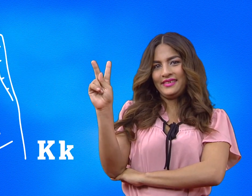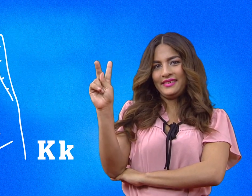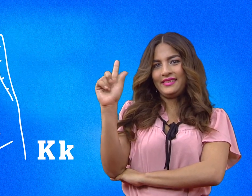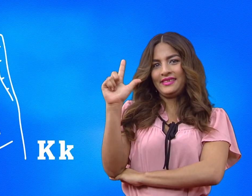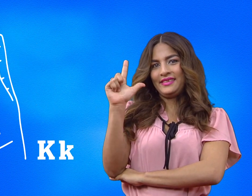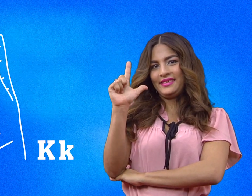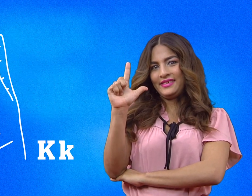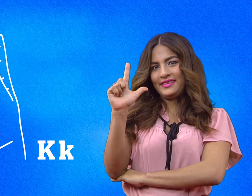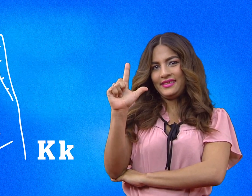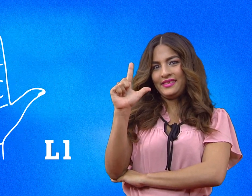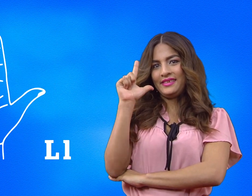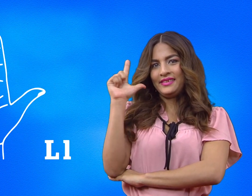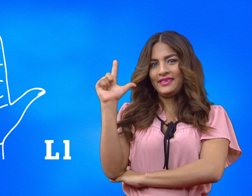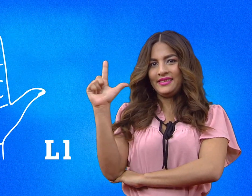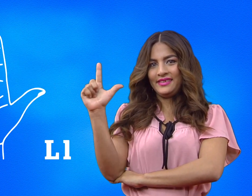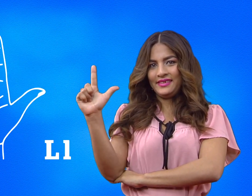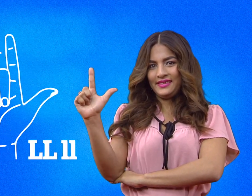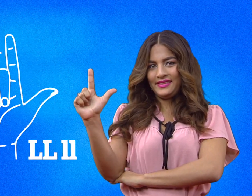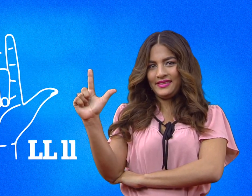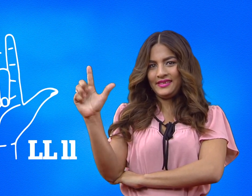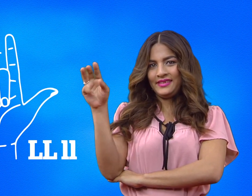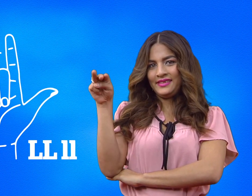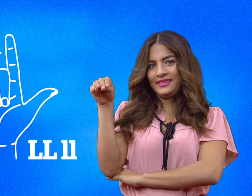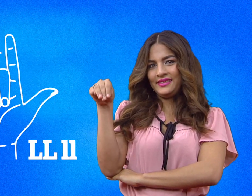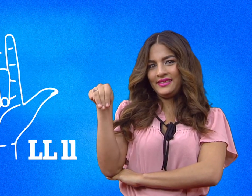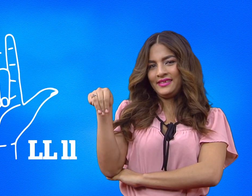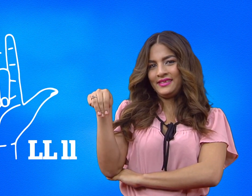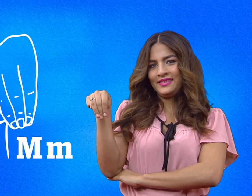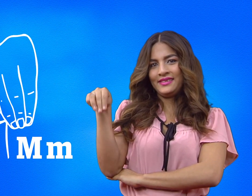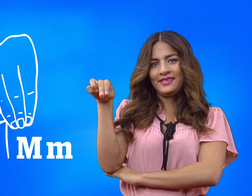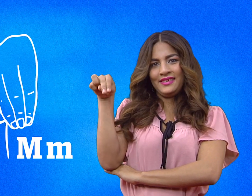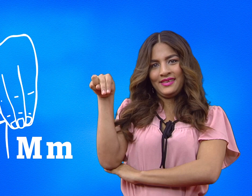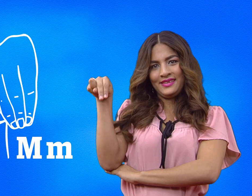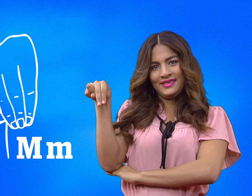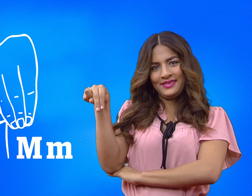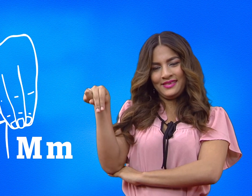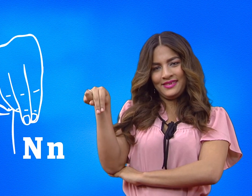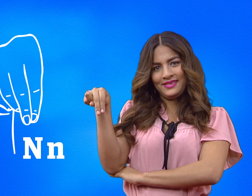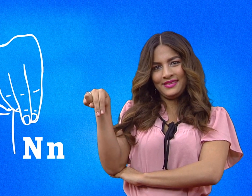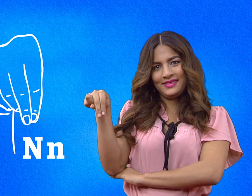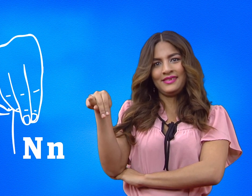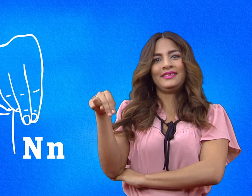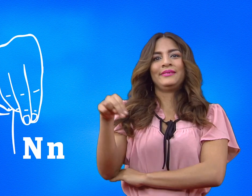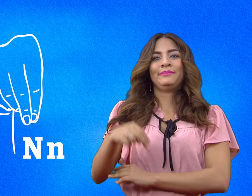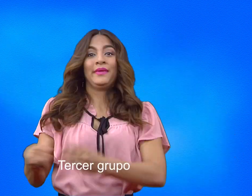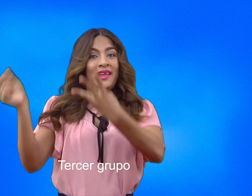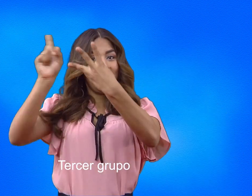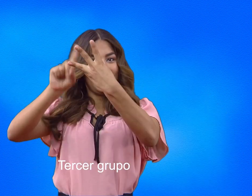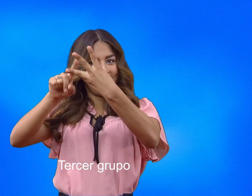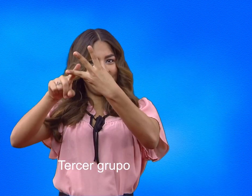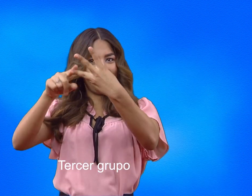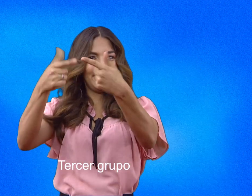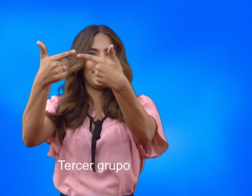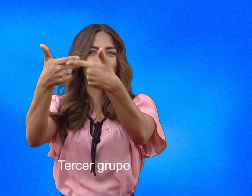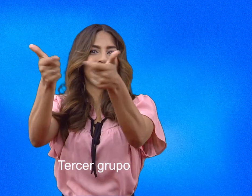K, L, L, M, N. Tercer grupo.